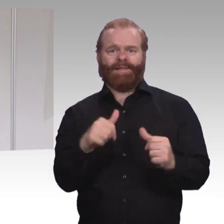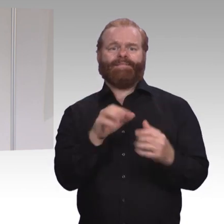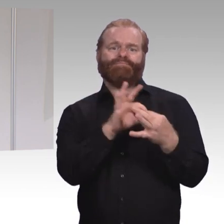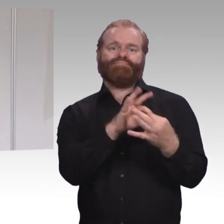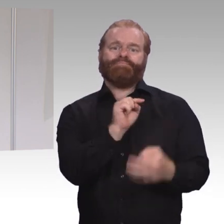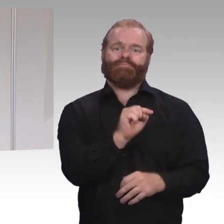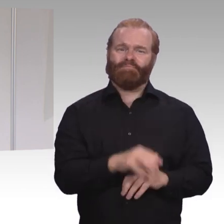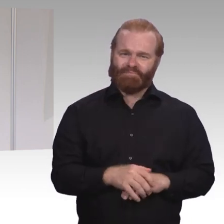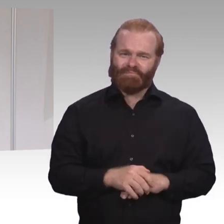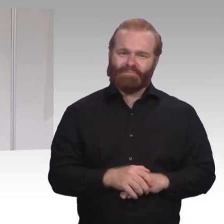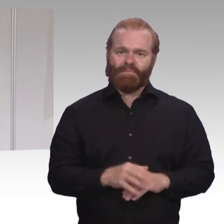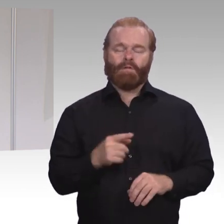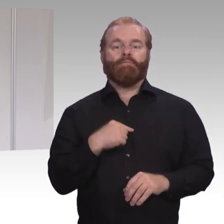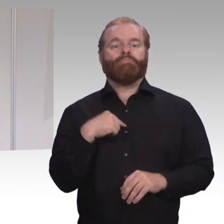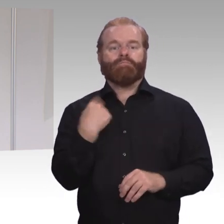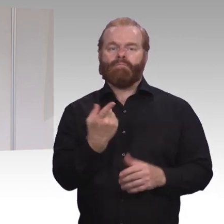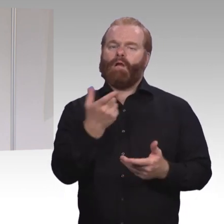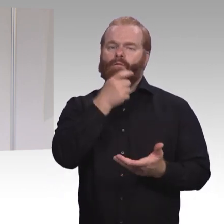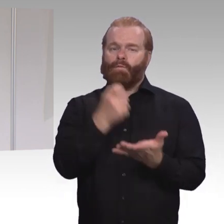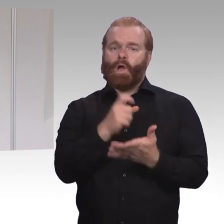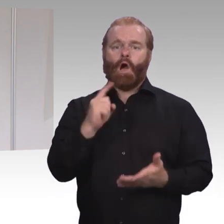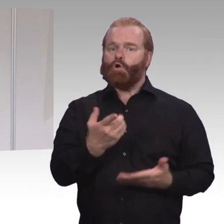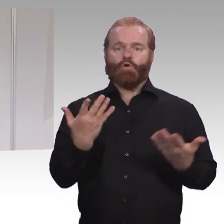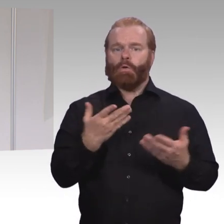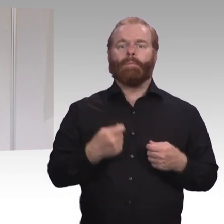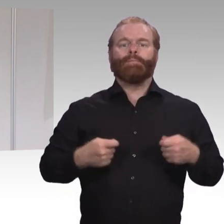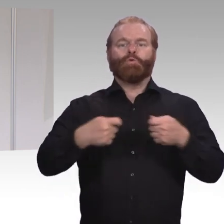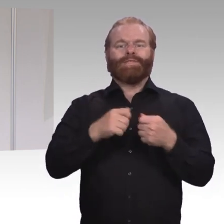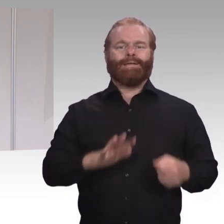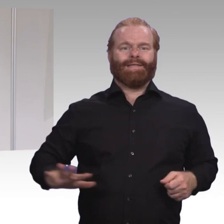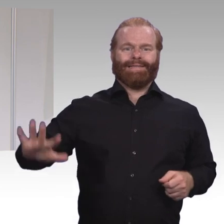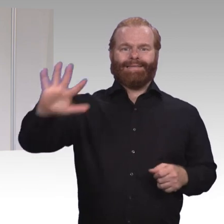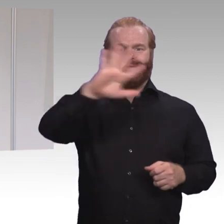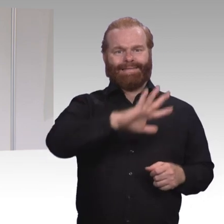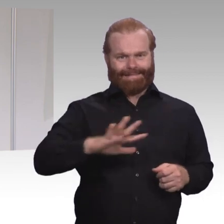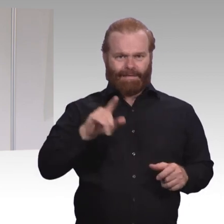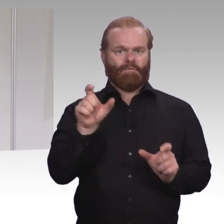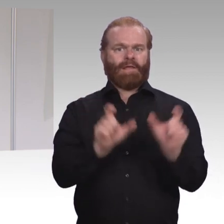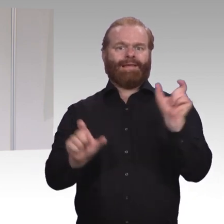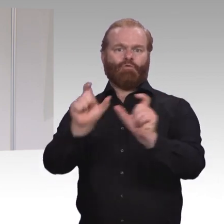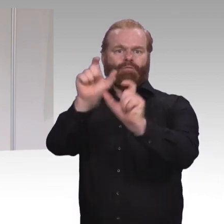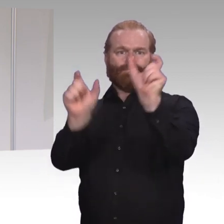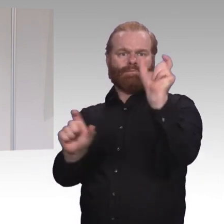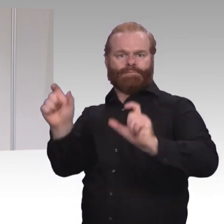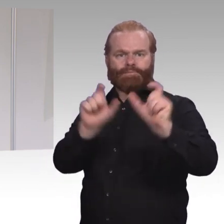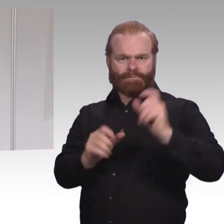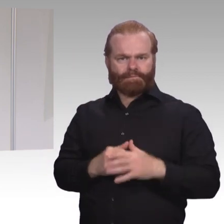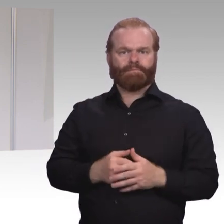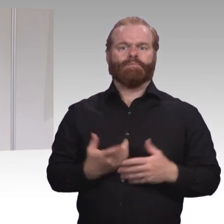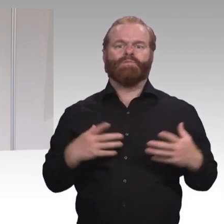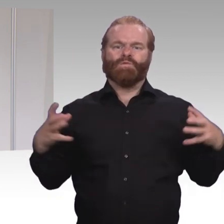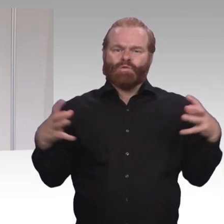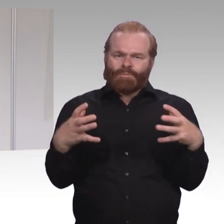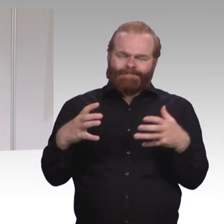Schulterschluss mit unseren Freunden. Den Anspruch an unser Handeln gibt uns dabei das Grundgesetz vor, in